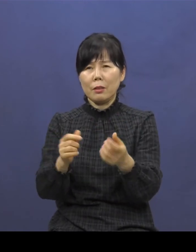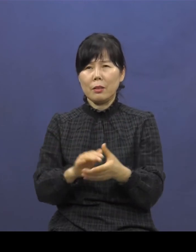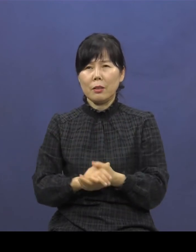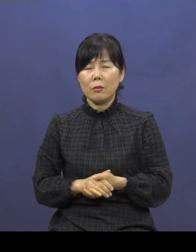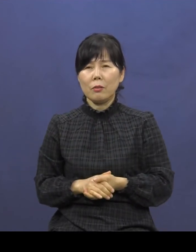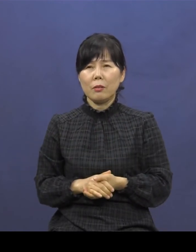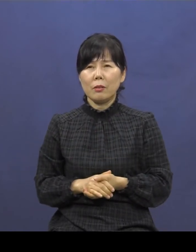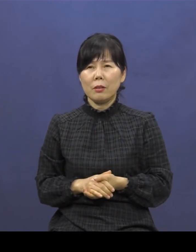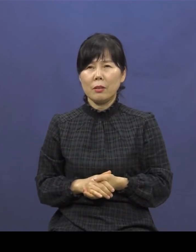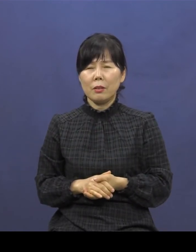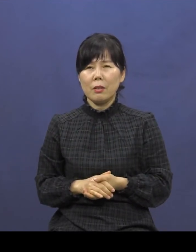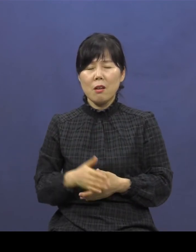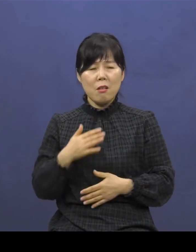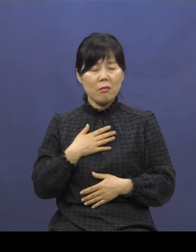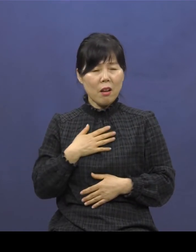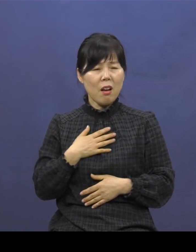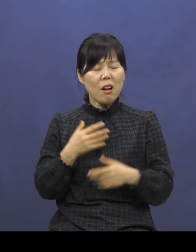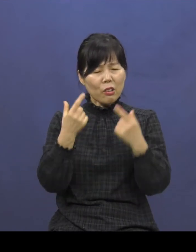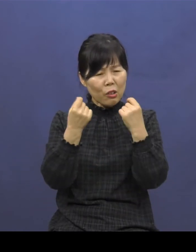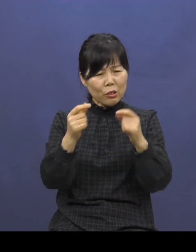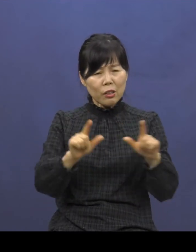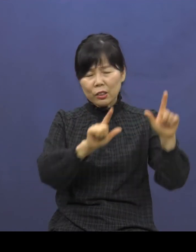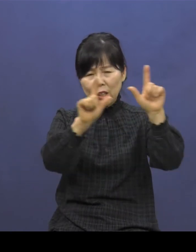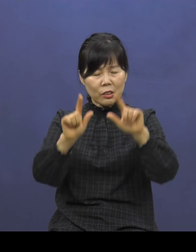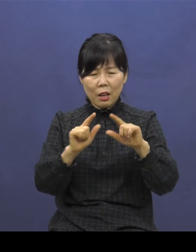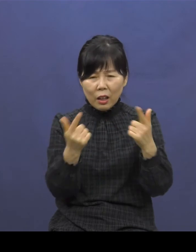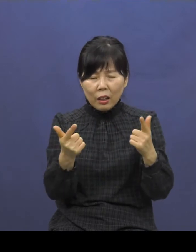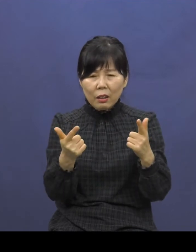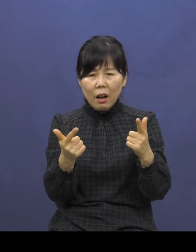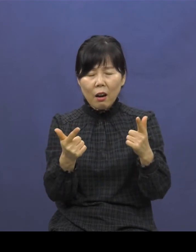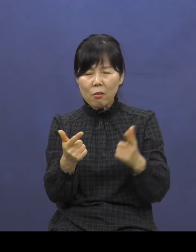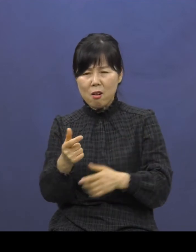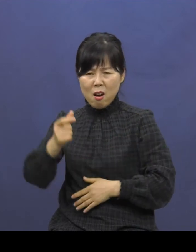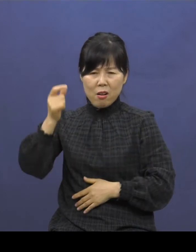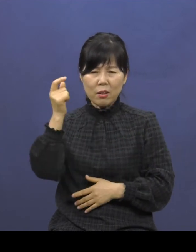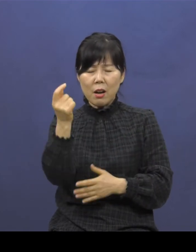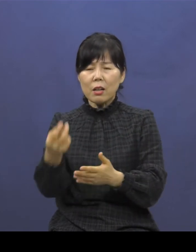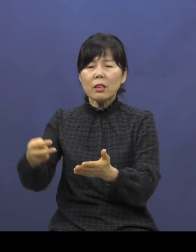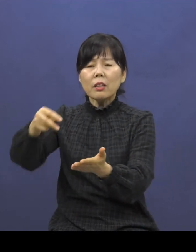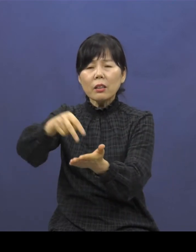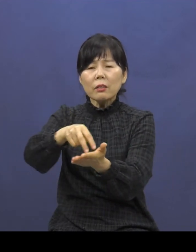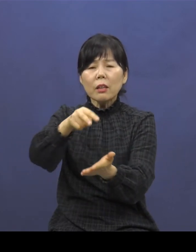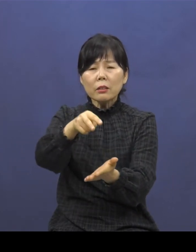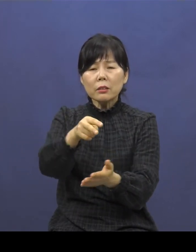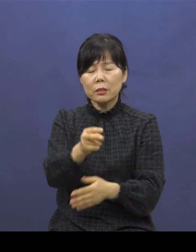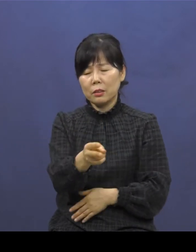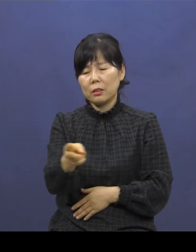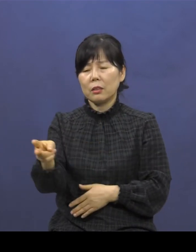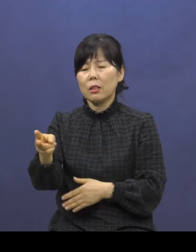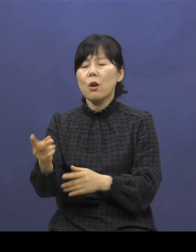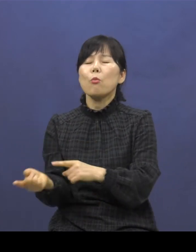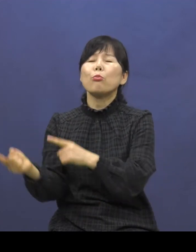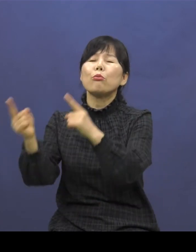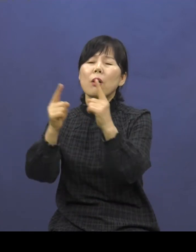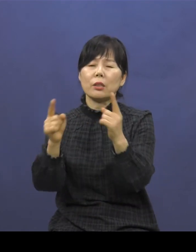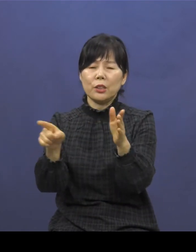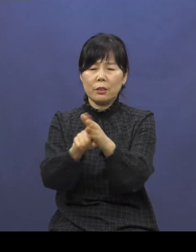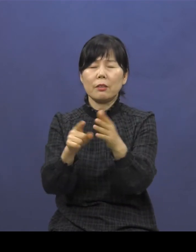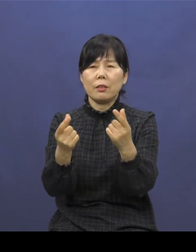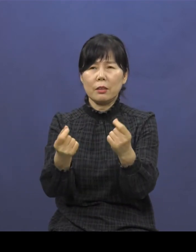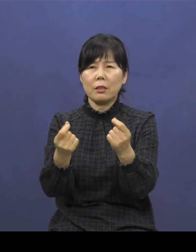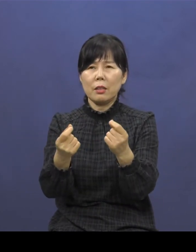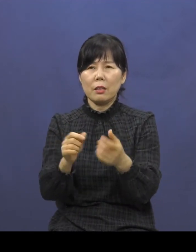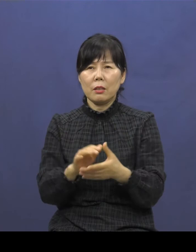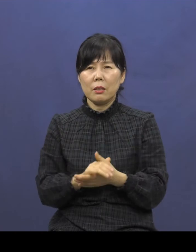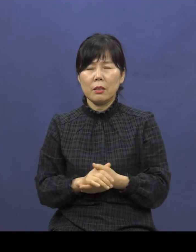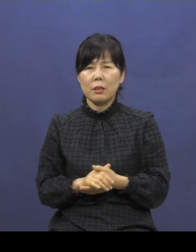분명히 일어나는 것입니다. 난 이렇게 살지 않겠다. 예, 부활신앙은 그거예요. 나는 이렇게